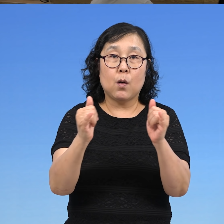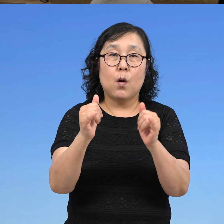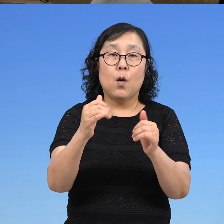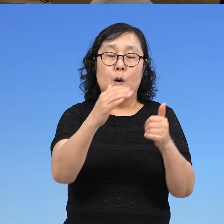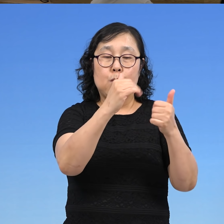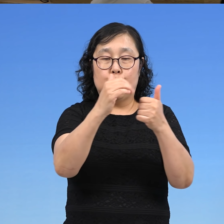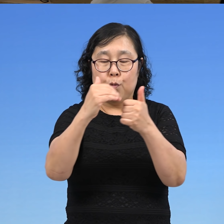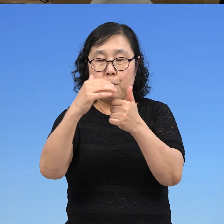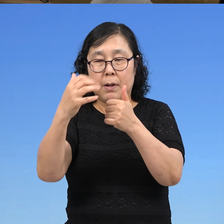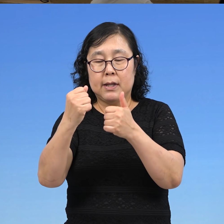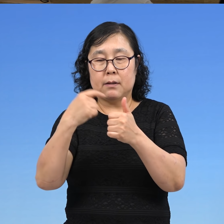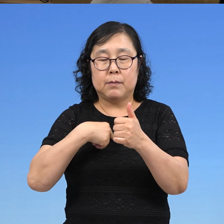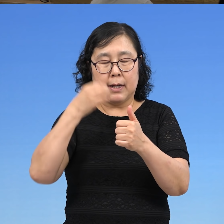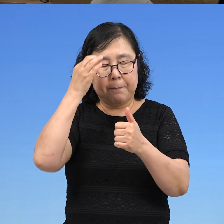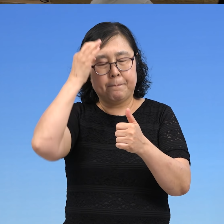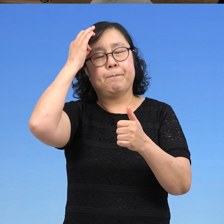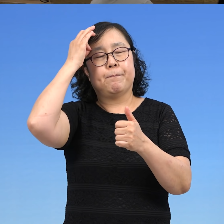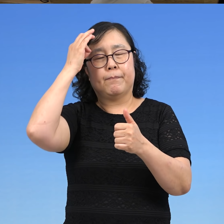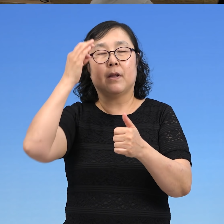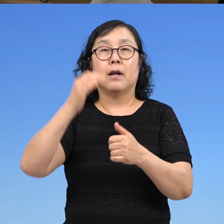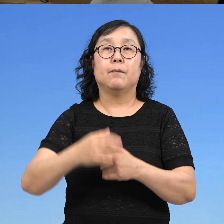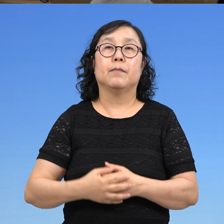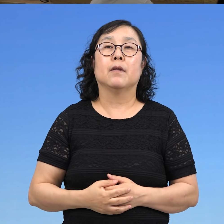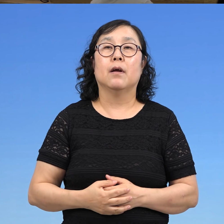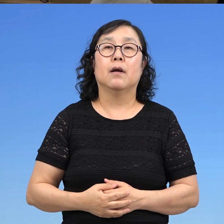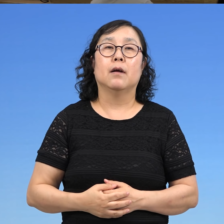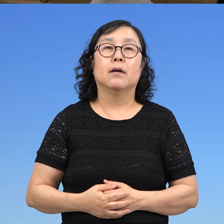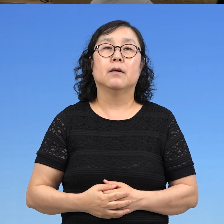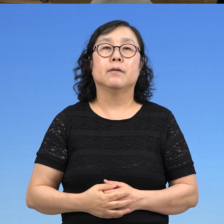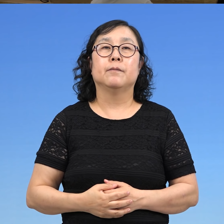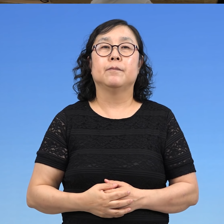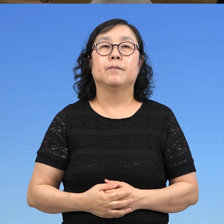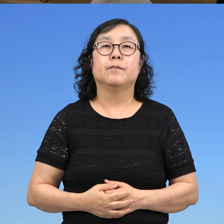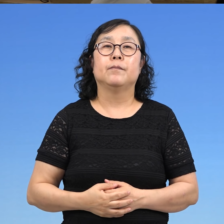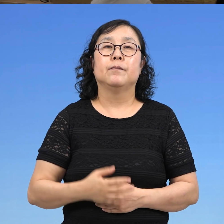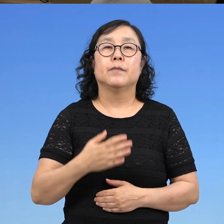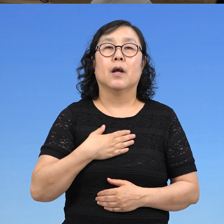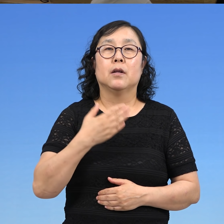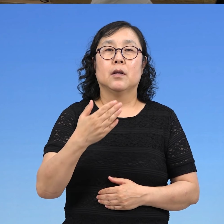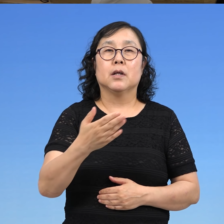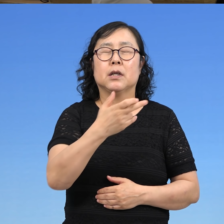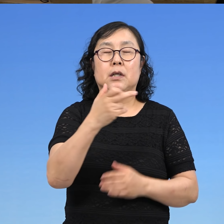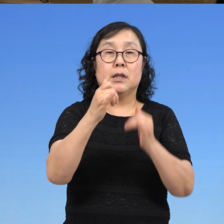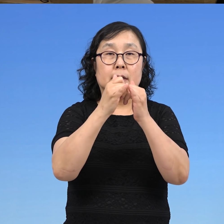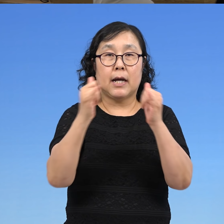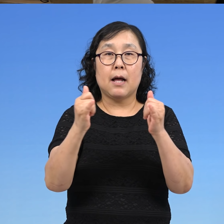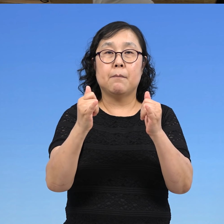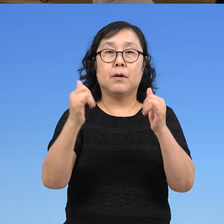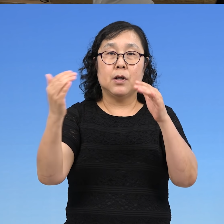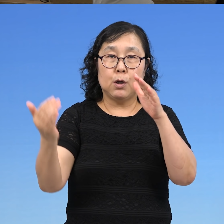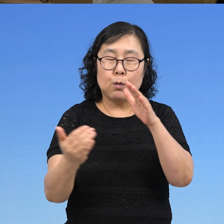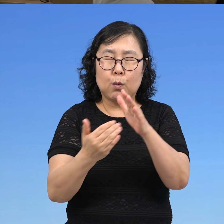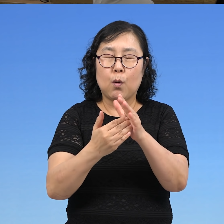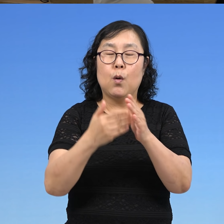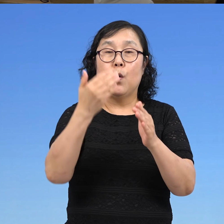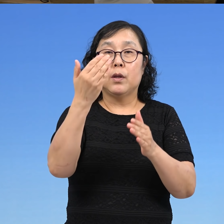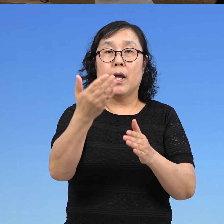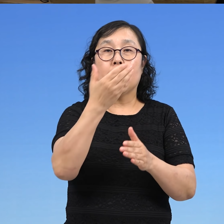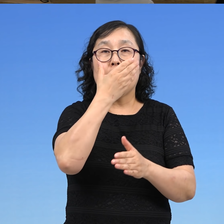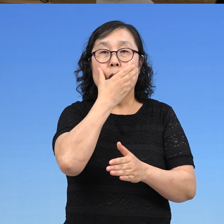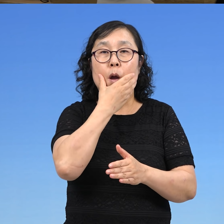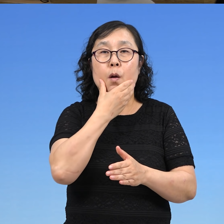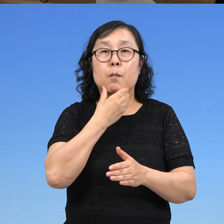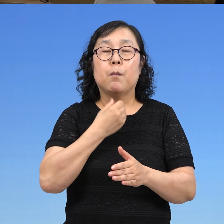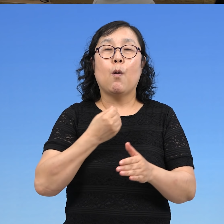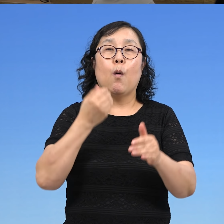인식하기 에요 이보게 전달자 자 이제 를 다시한번 십시오 내가 너로 큰 민족을 이루고 그